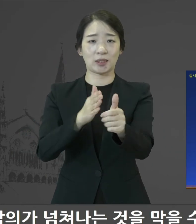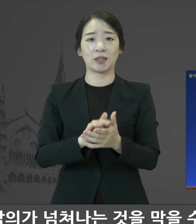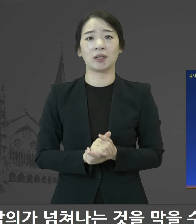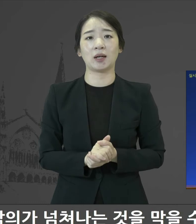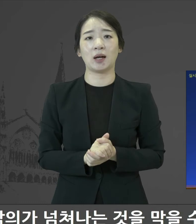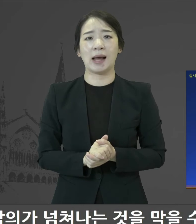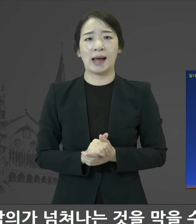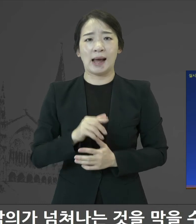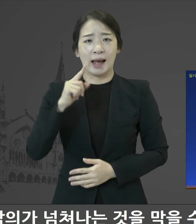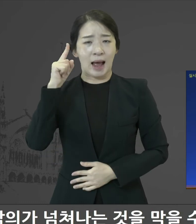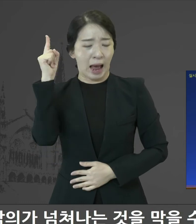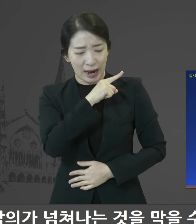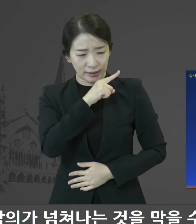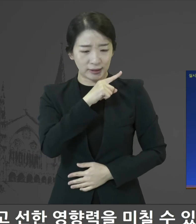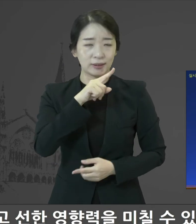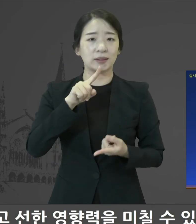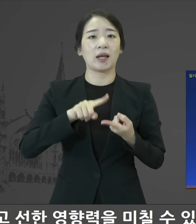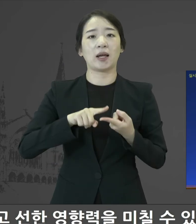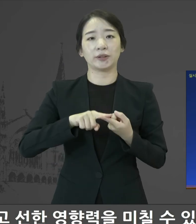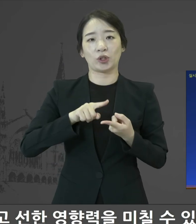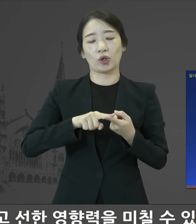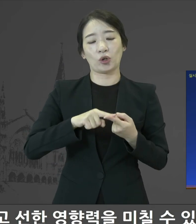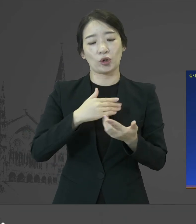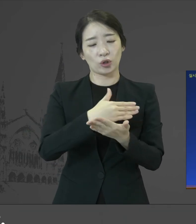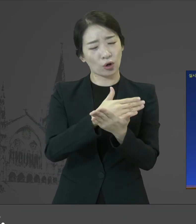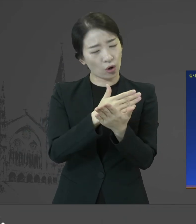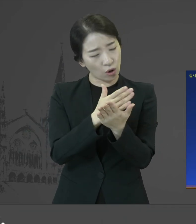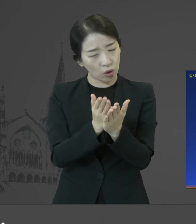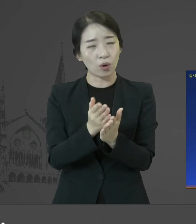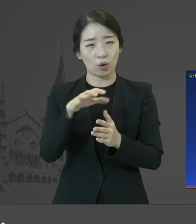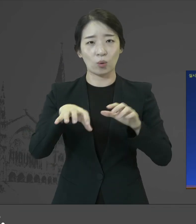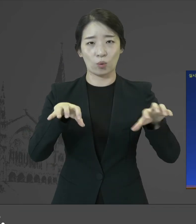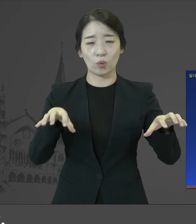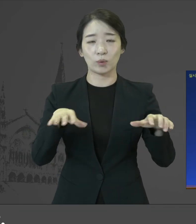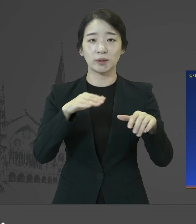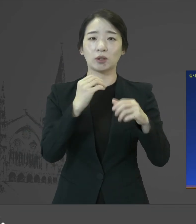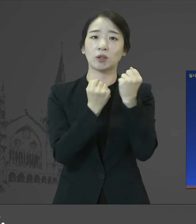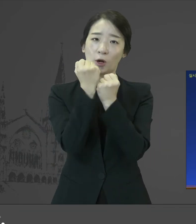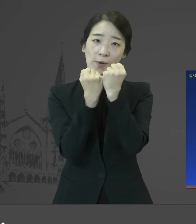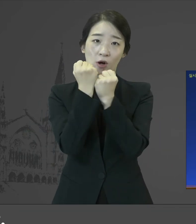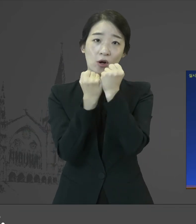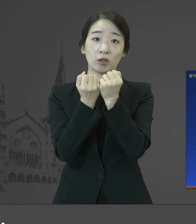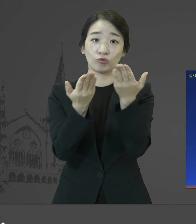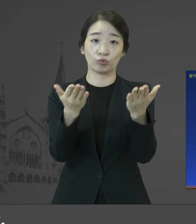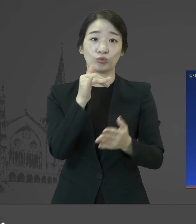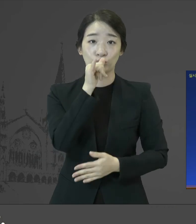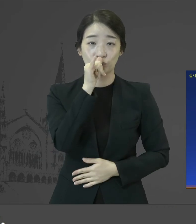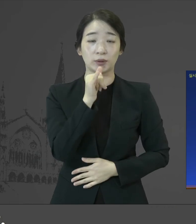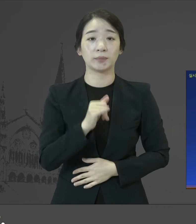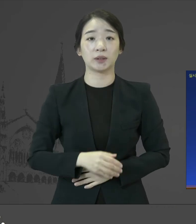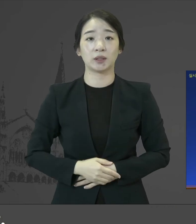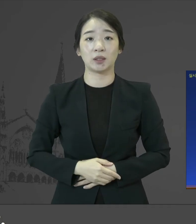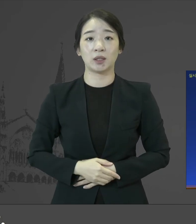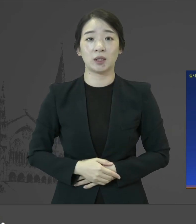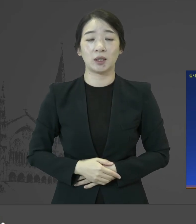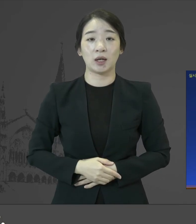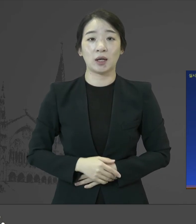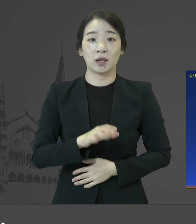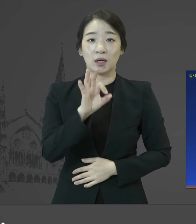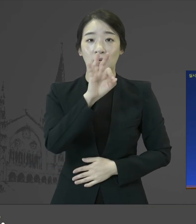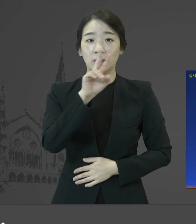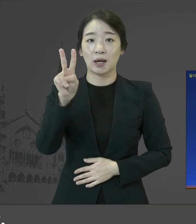악의에 대해서 성경이 정말 여러 군데에서 설명하고 있어요. 그런데 악의에 대해서 대표적으로 말하고 있는 것이 야고보서